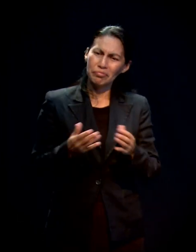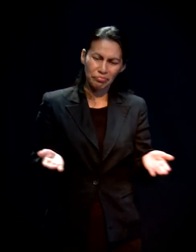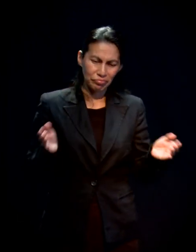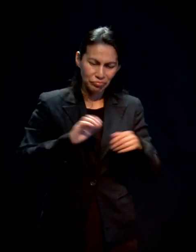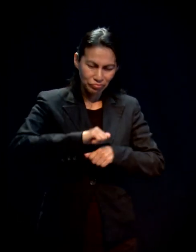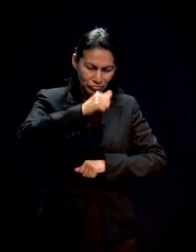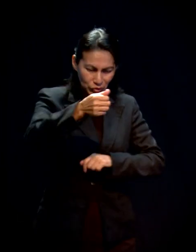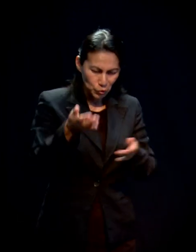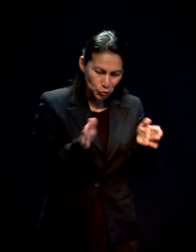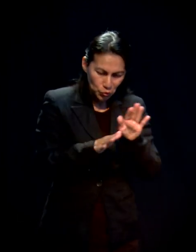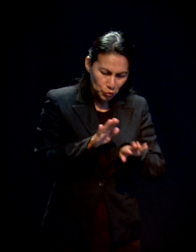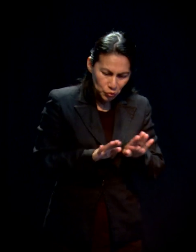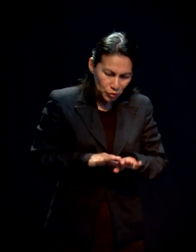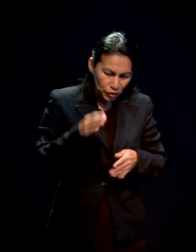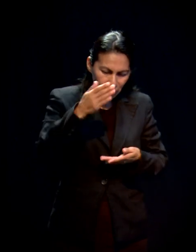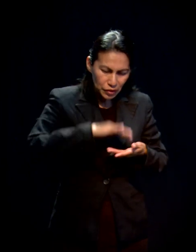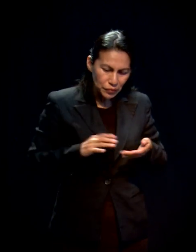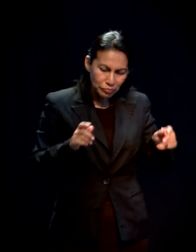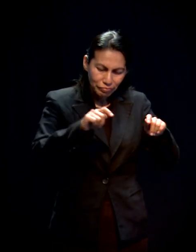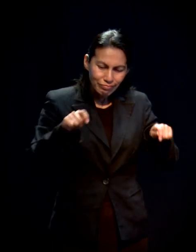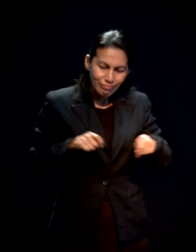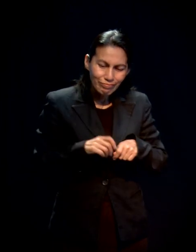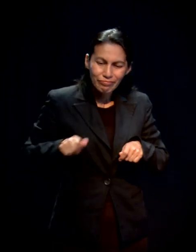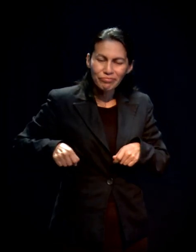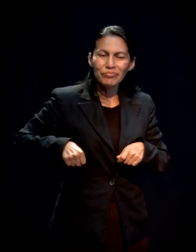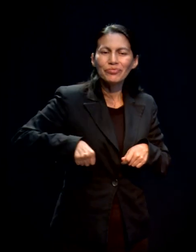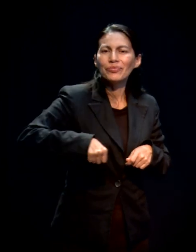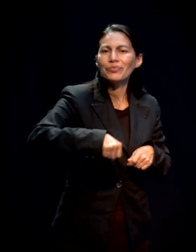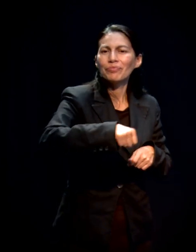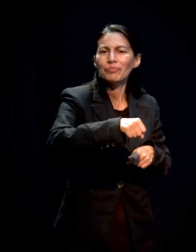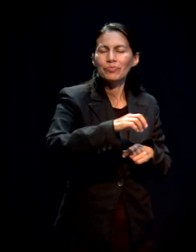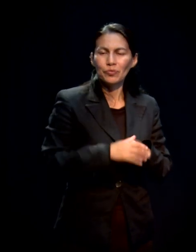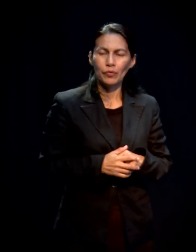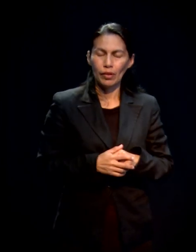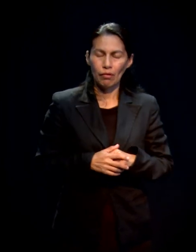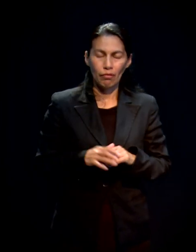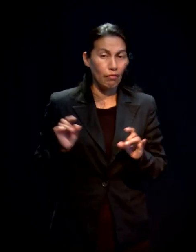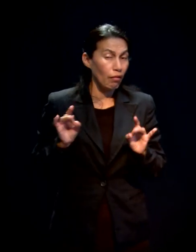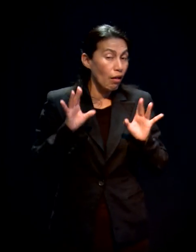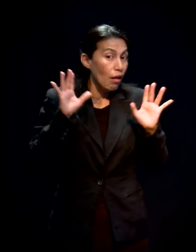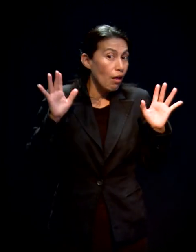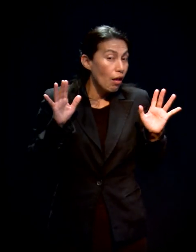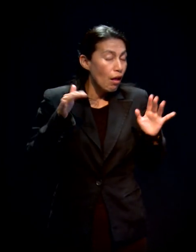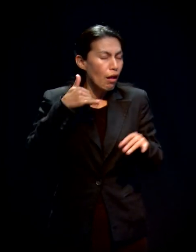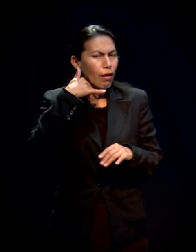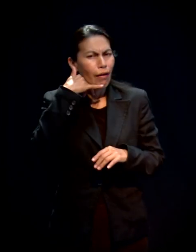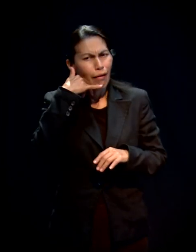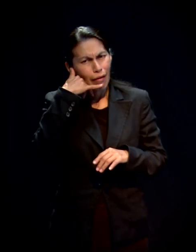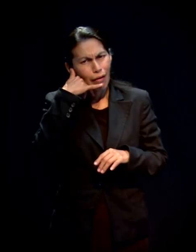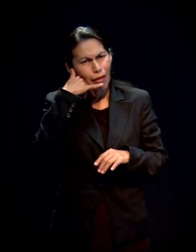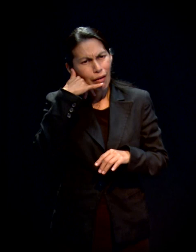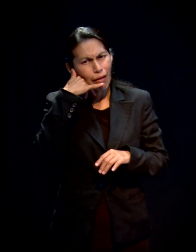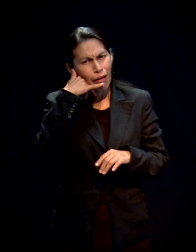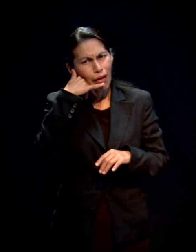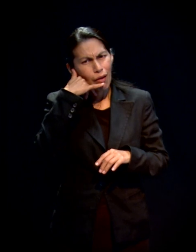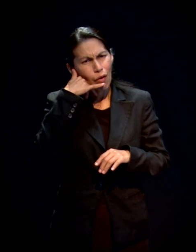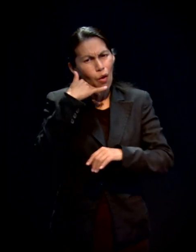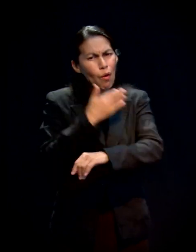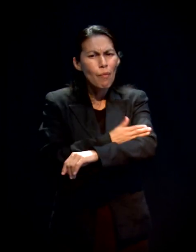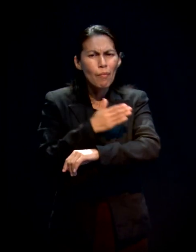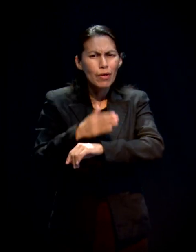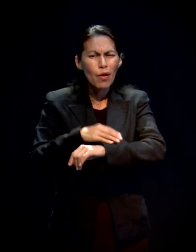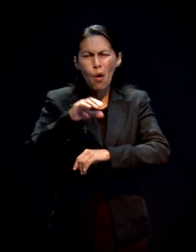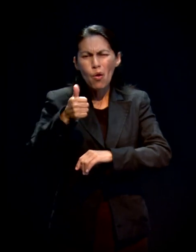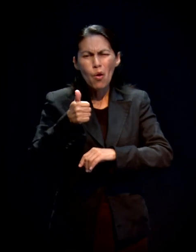un día faltaba para irme a comportar a veracruz en eso recibe una llamada era de un compañero